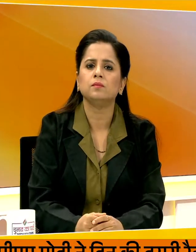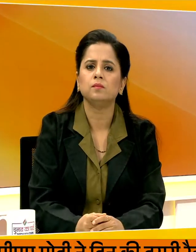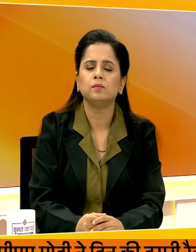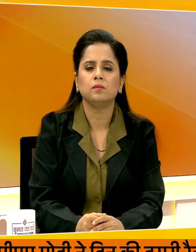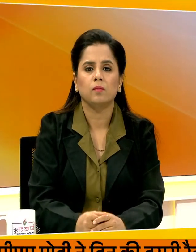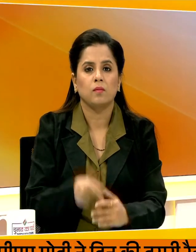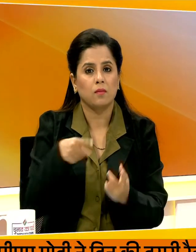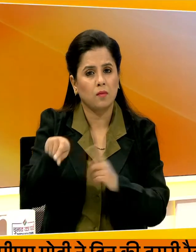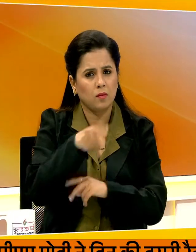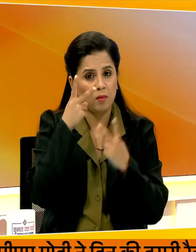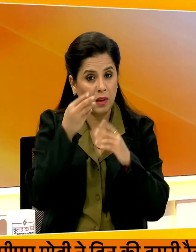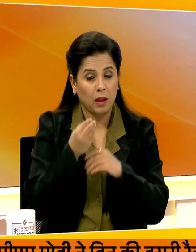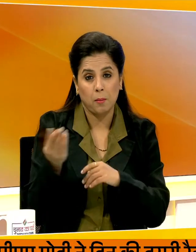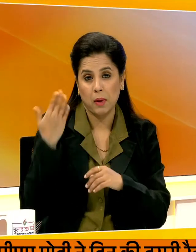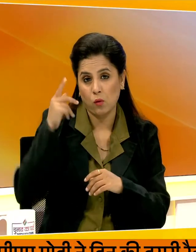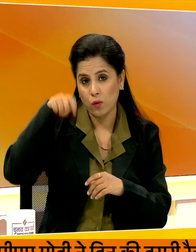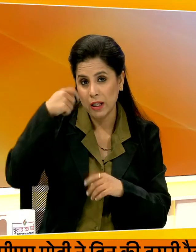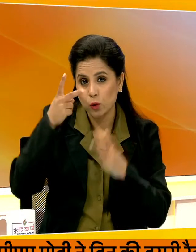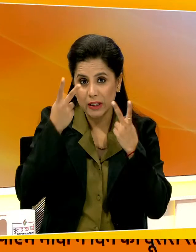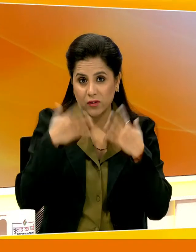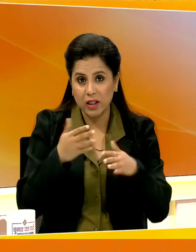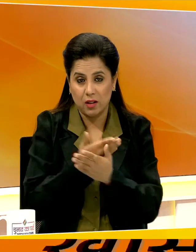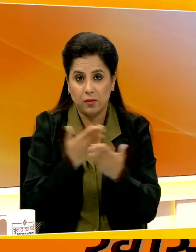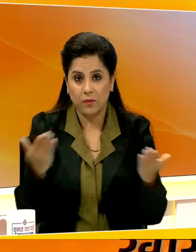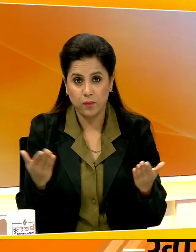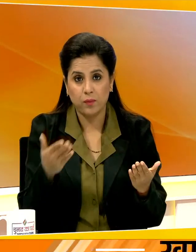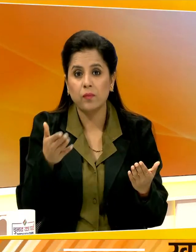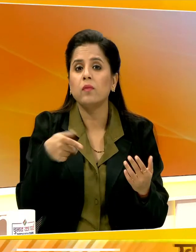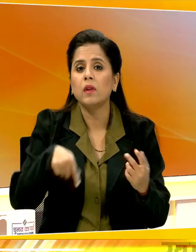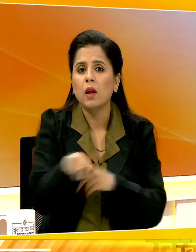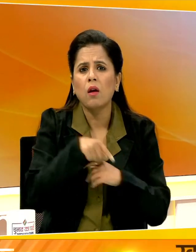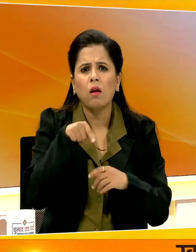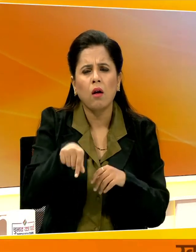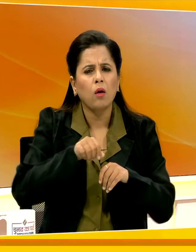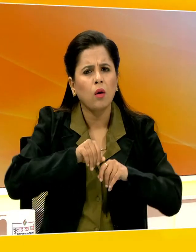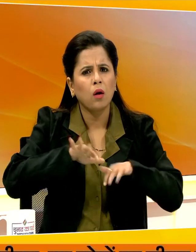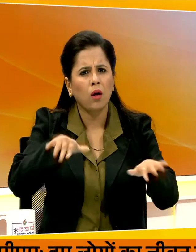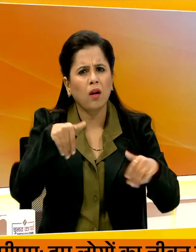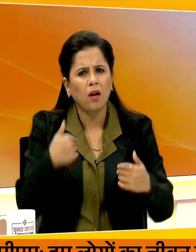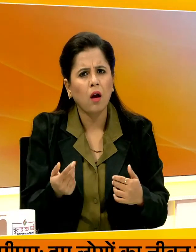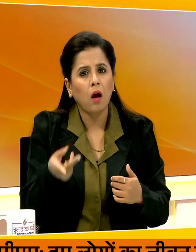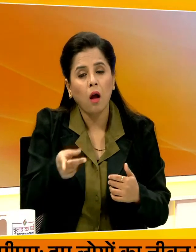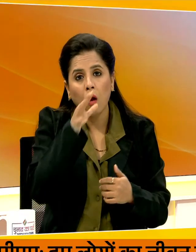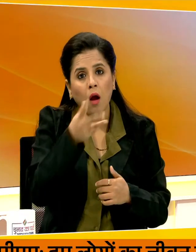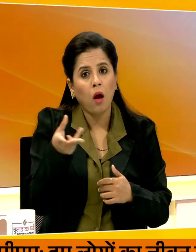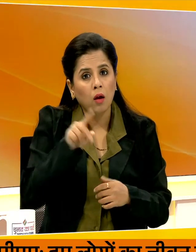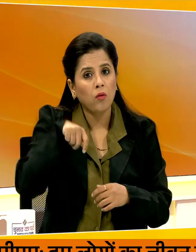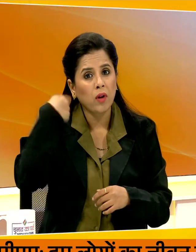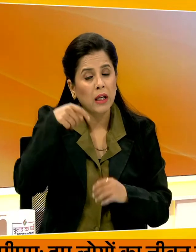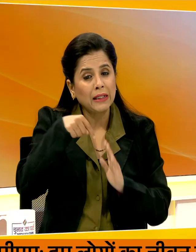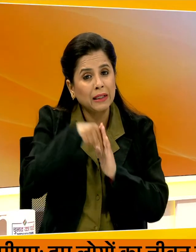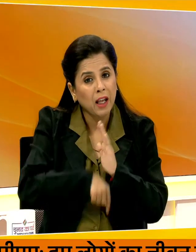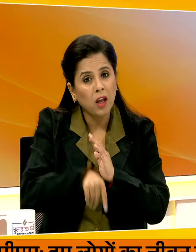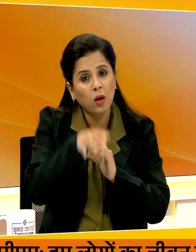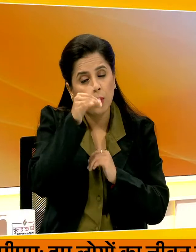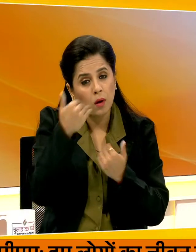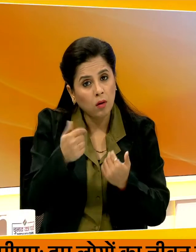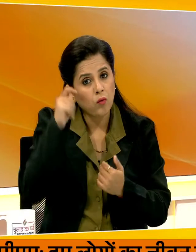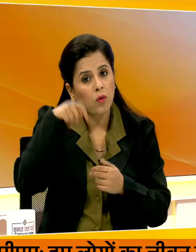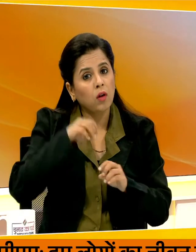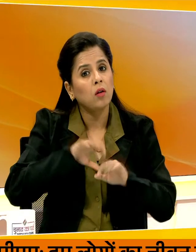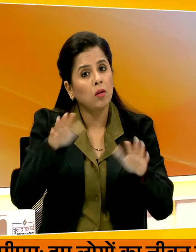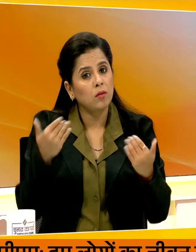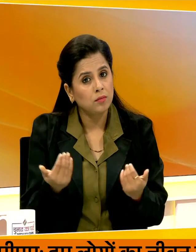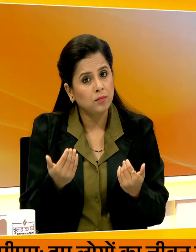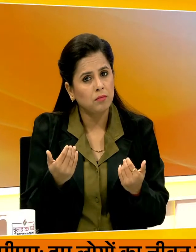And as you have seen in the recent video, goes to the extent of even manipulating a video and creating a deep fake. And